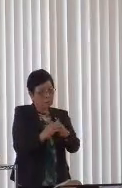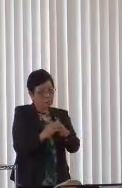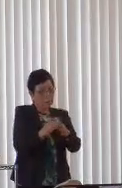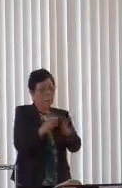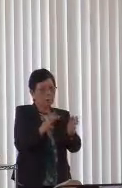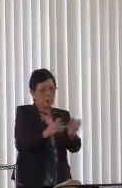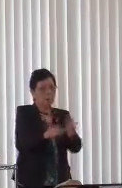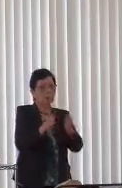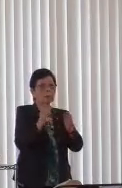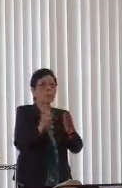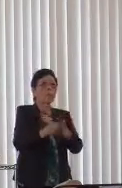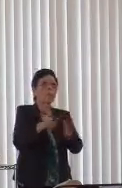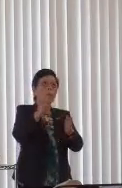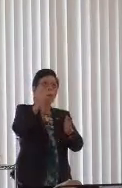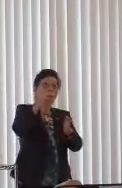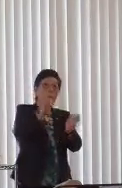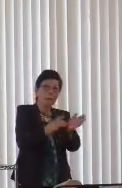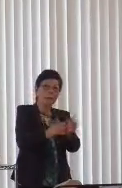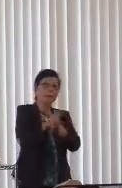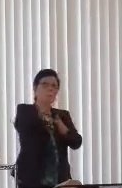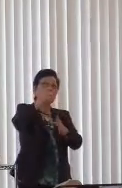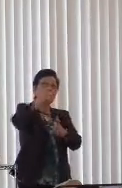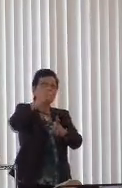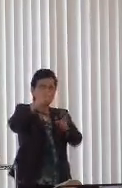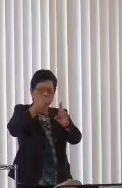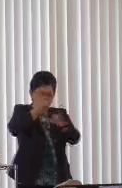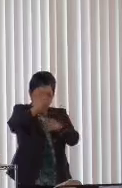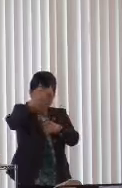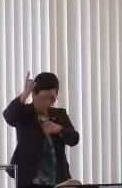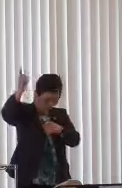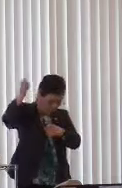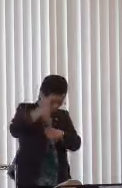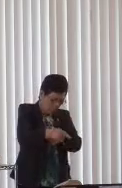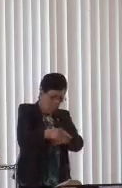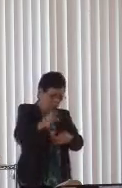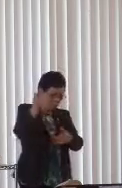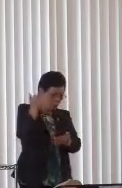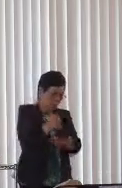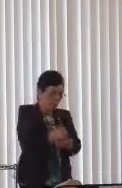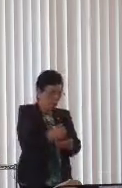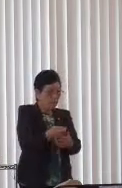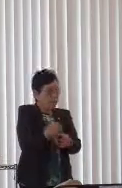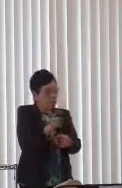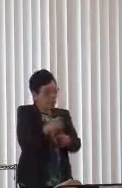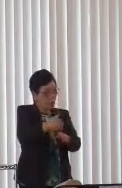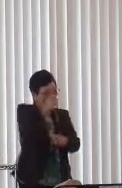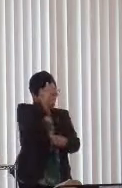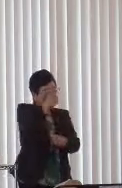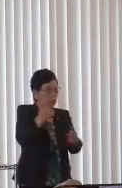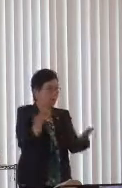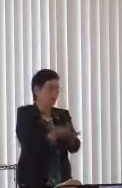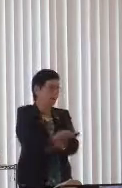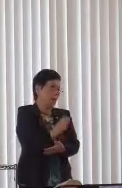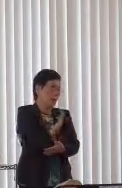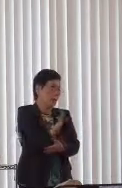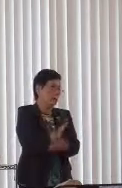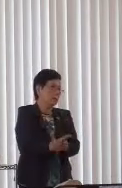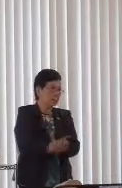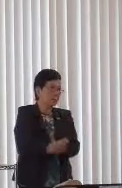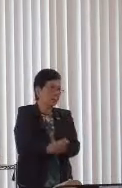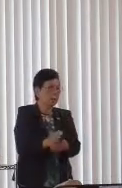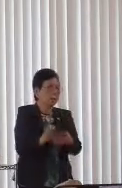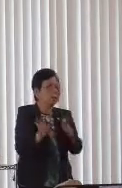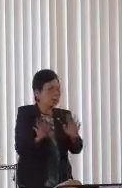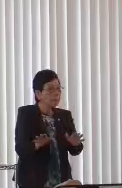には本物のこの神の国の王となられるわけですね。今私たちは、まあ、言ってみれば仮